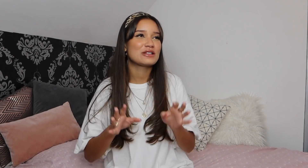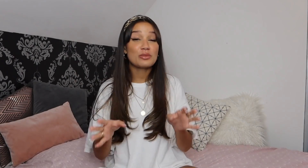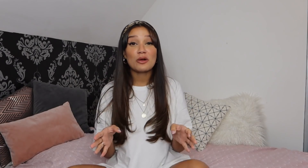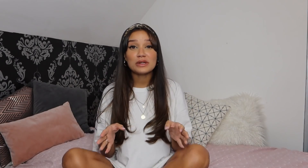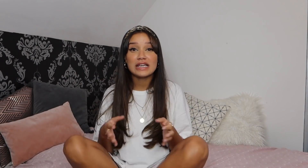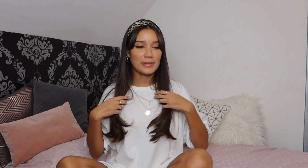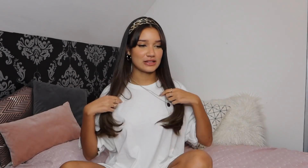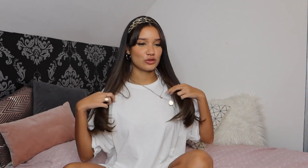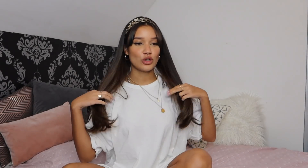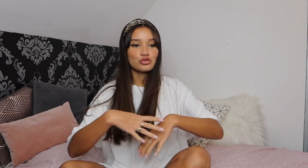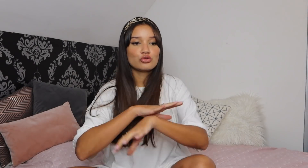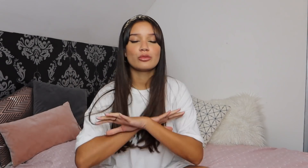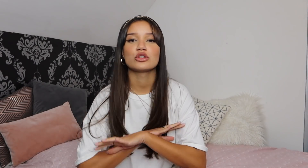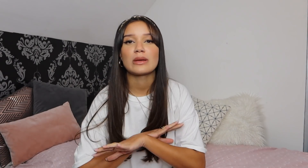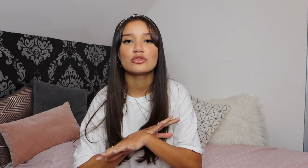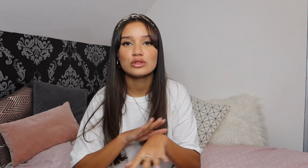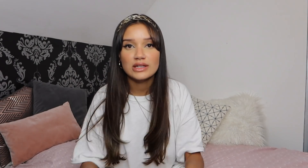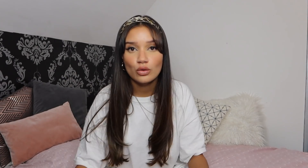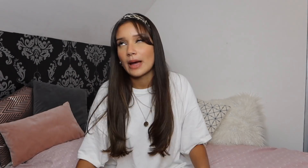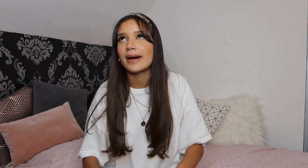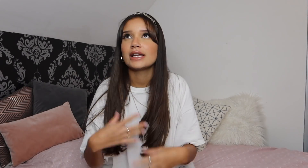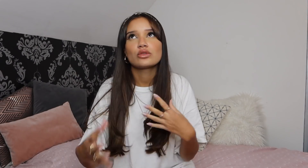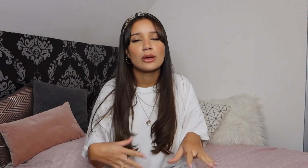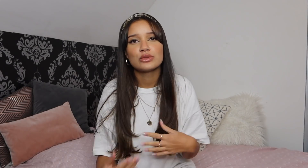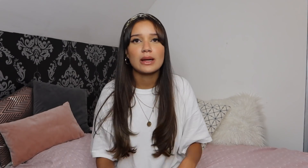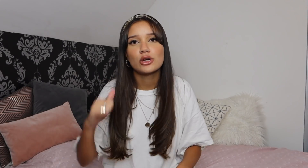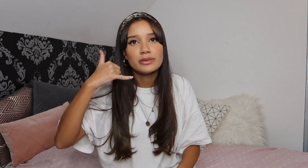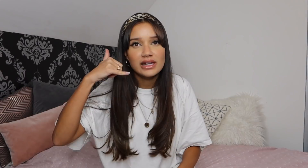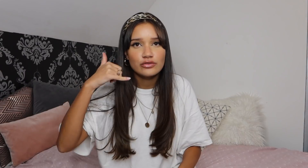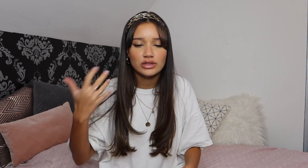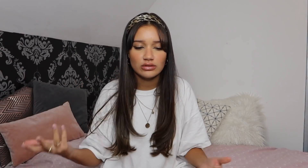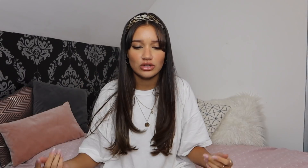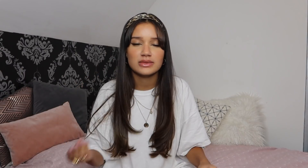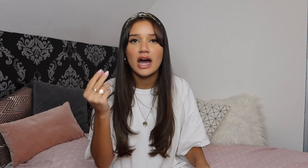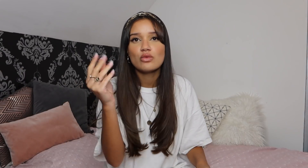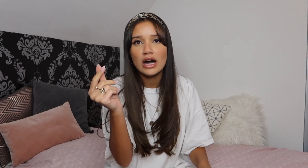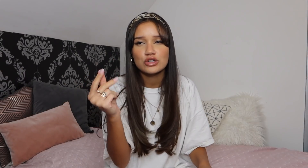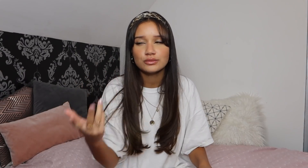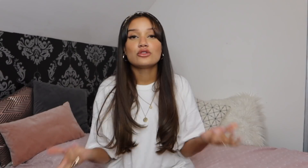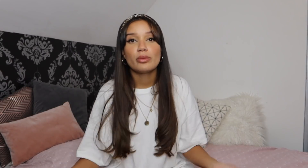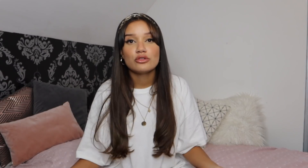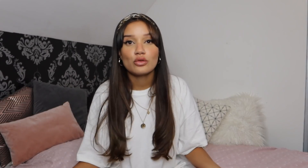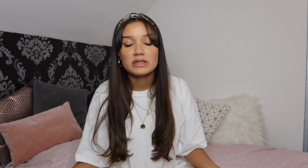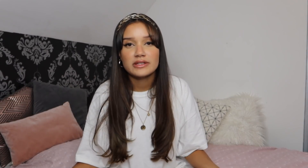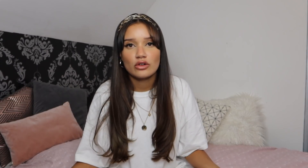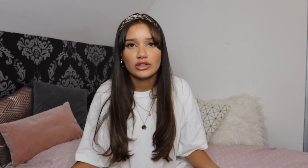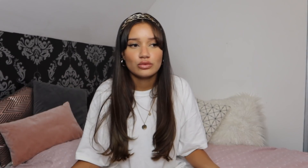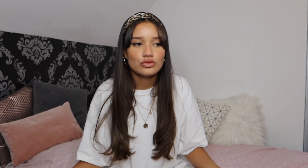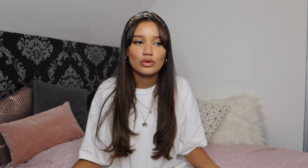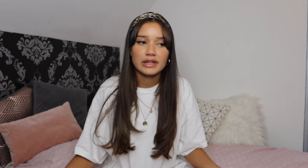super compliqué parce que tu commences vraiment de zéro à part les trucs un peu simples comme téléphoner ou des trucs comme ça ou argent. C'est super dur aussi parce qu'en fin de compte sur internet il